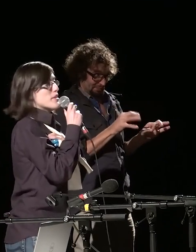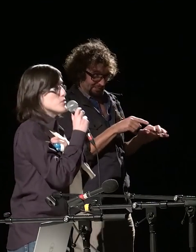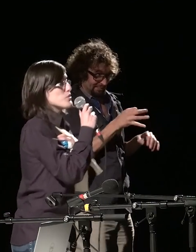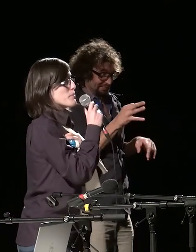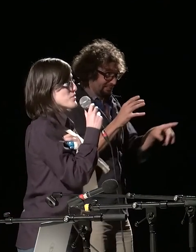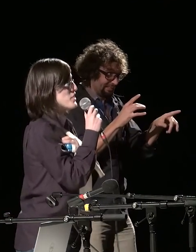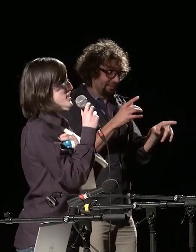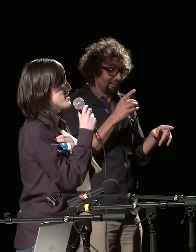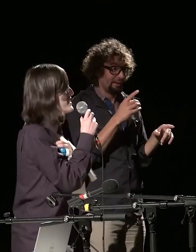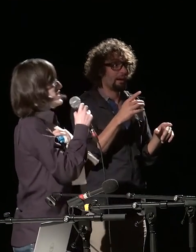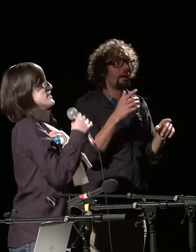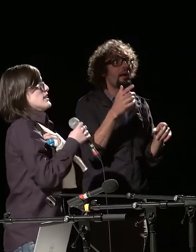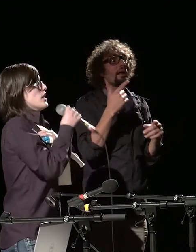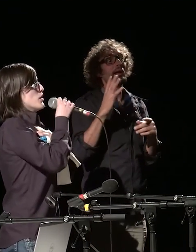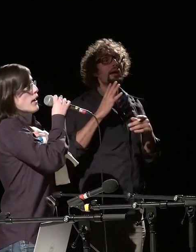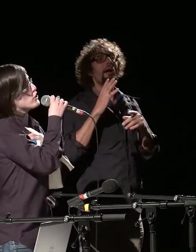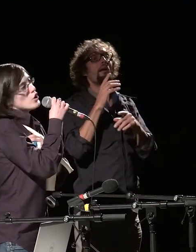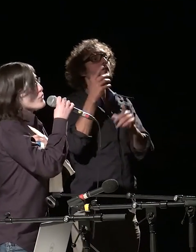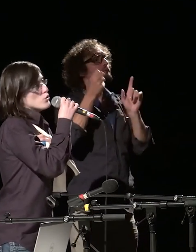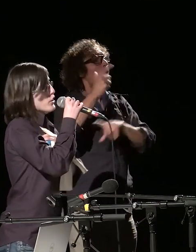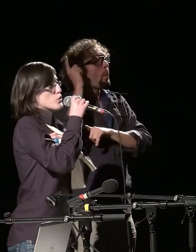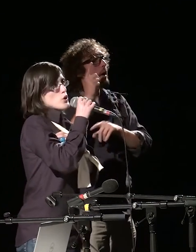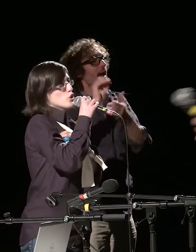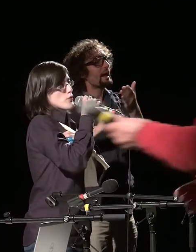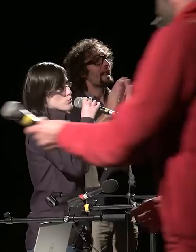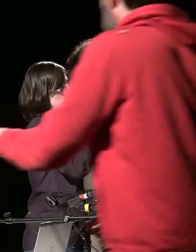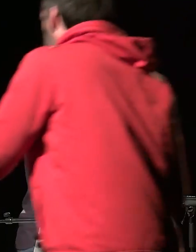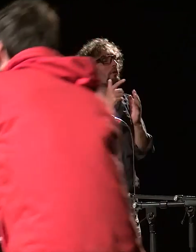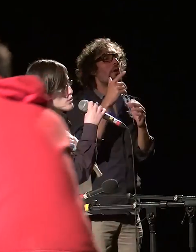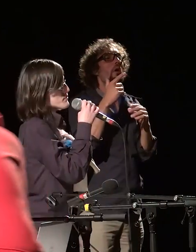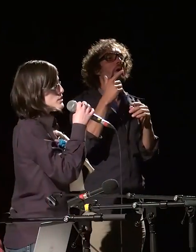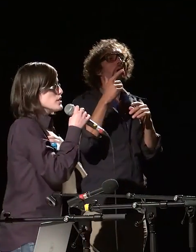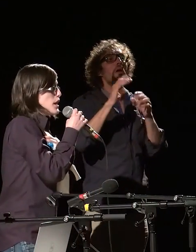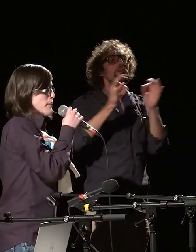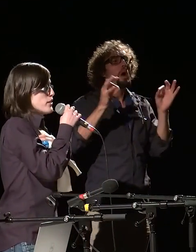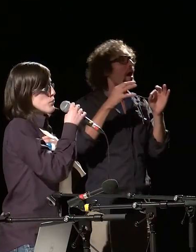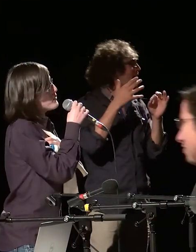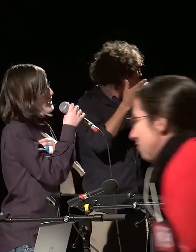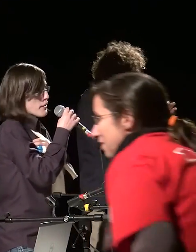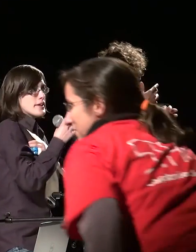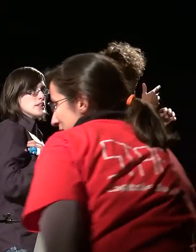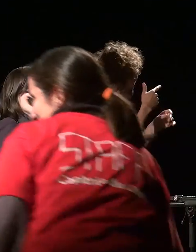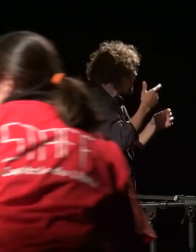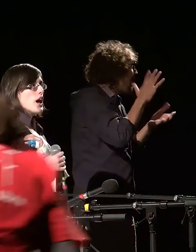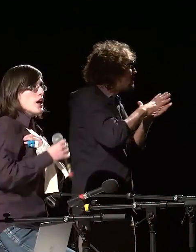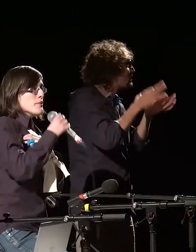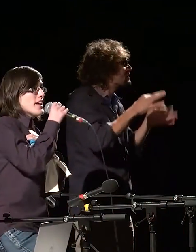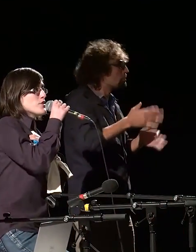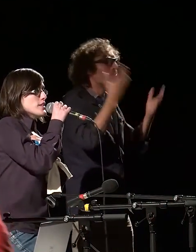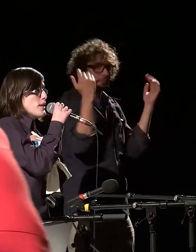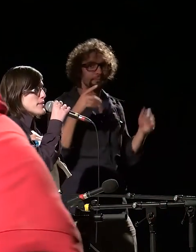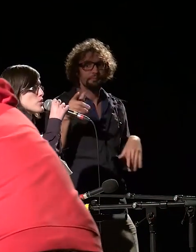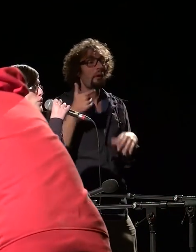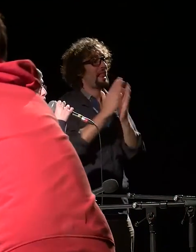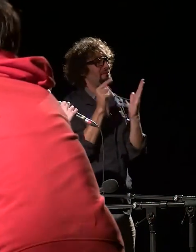qui s'appelle Histoire de la prison à l'âge classique. Pareil qu'un livre hyper joyeux à lire, enfin tout ça, enfin tu vois. Pareil, tu prends un whisky après. Mais qu'un